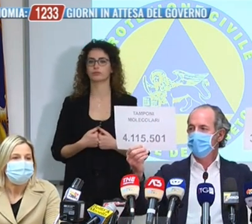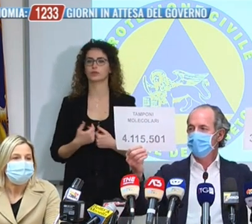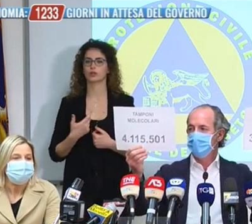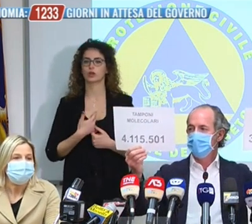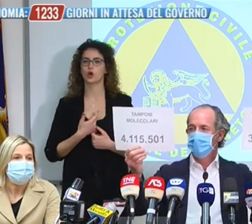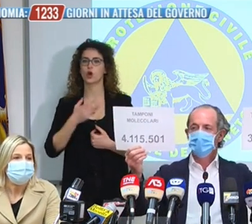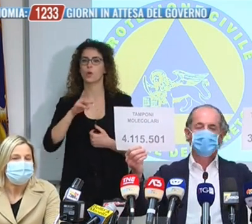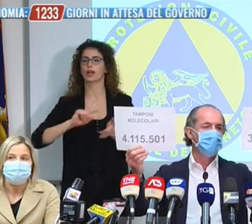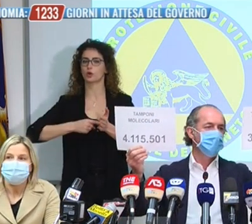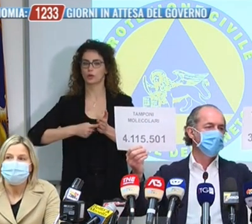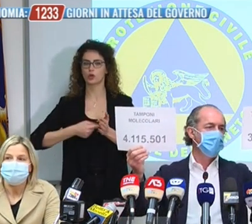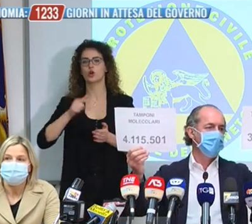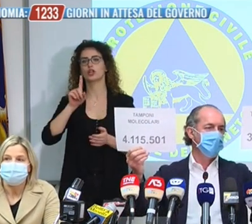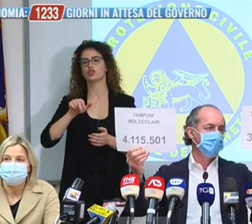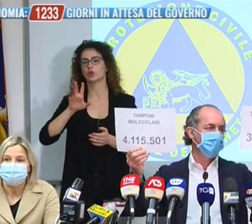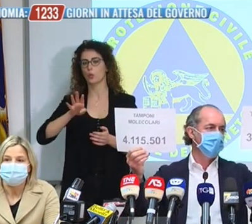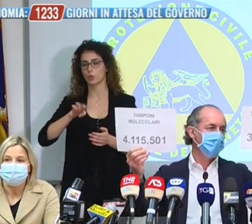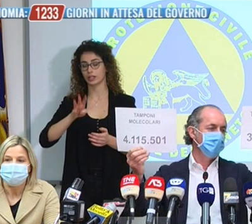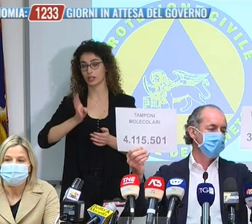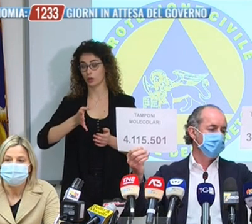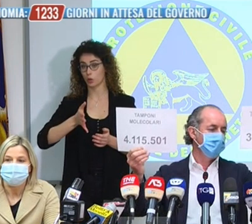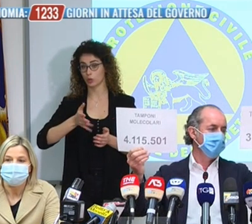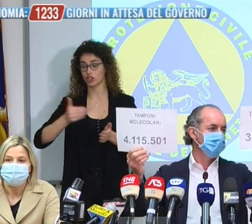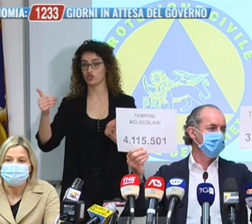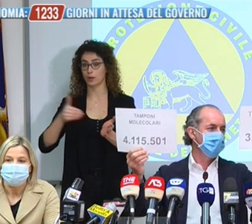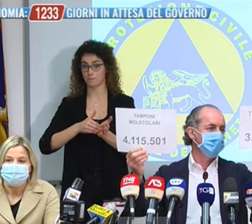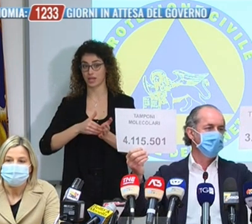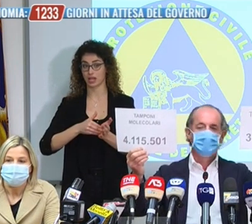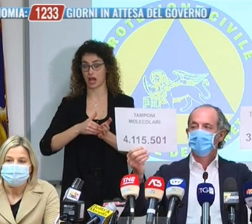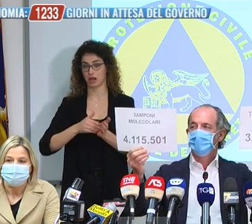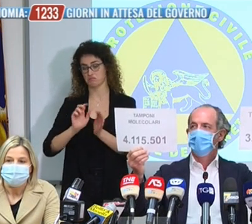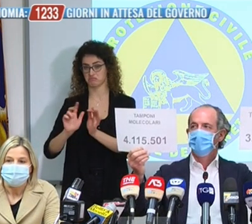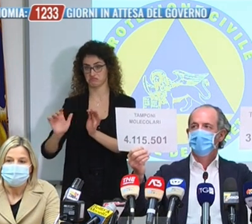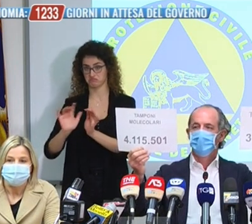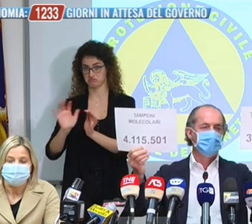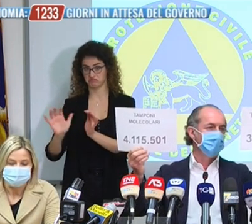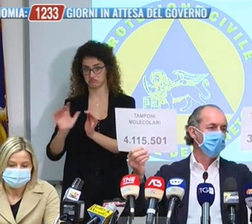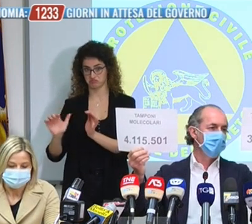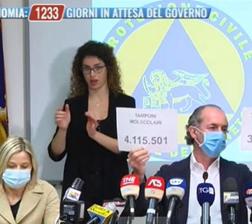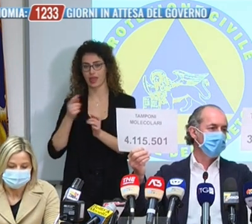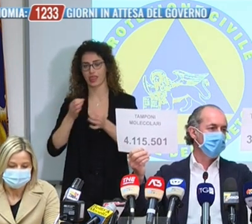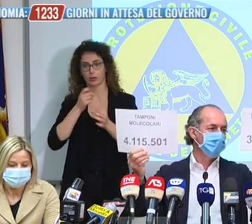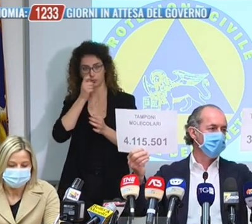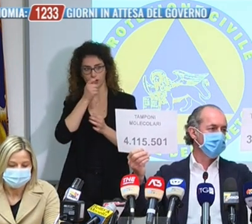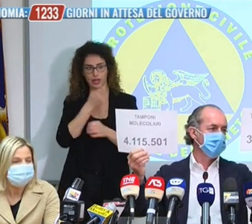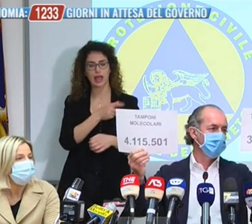sostanzialmente 4.115.000, non vi leggo i decimali, tamponi molecolari,